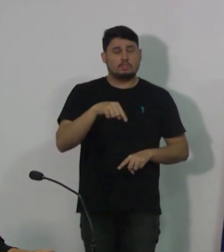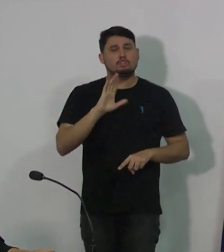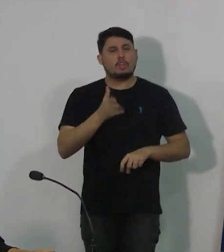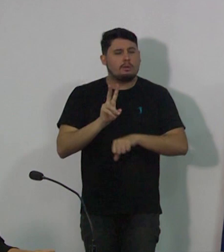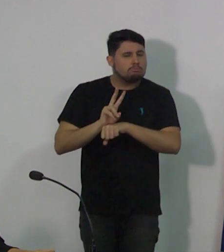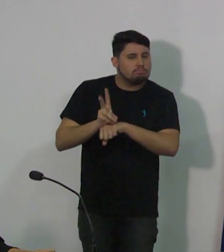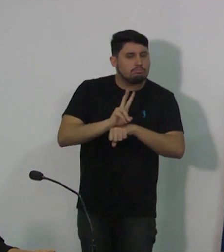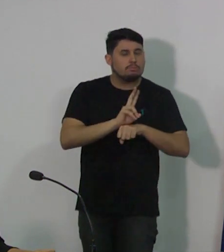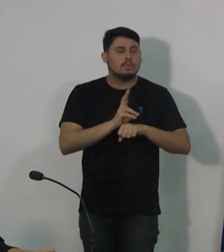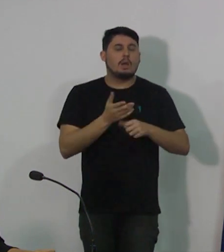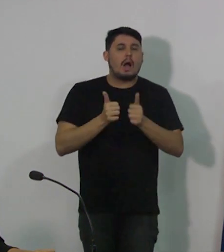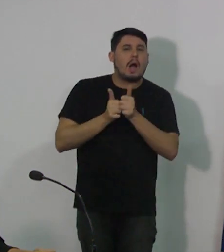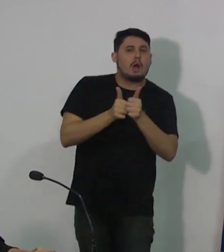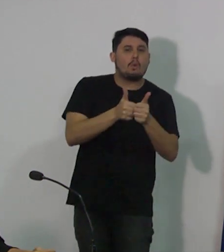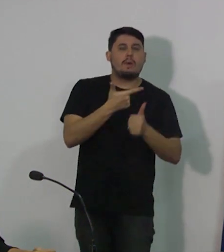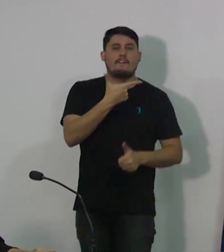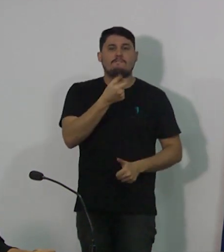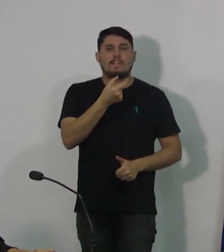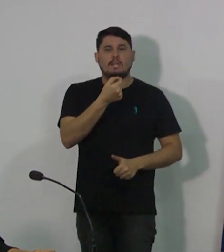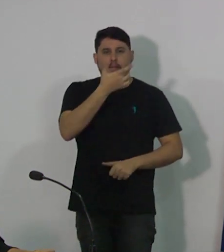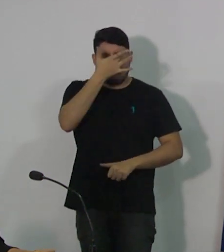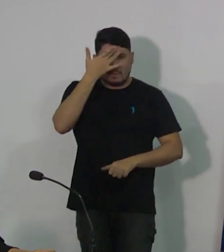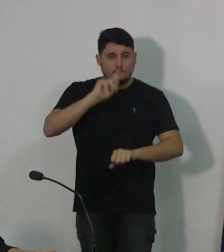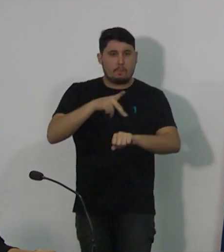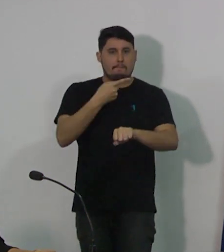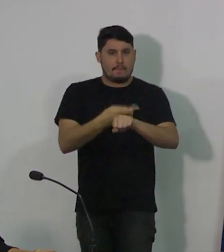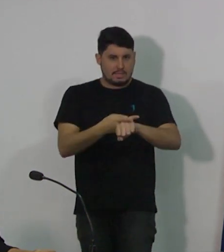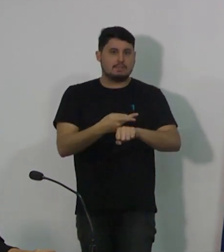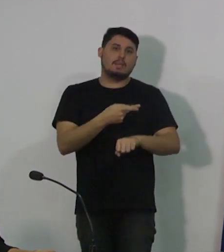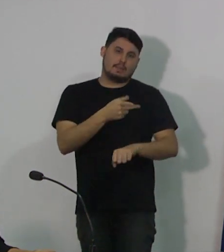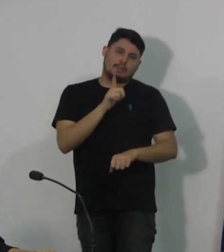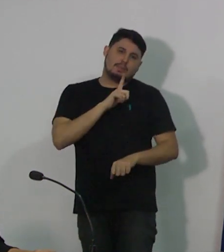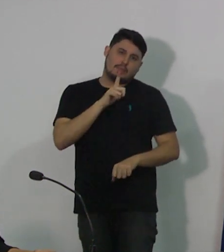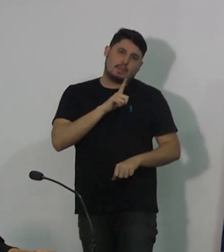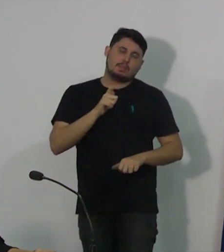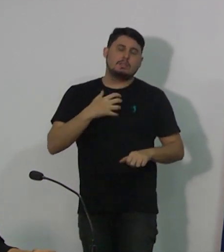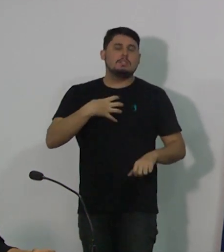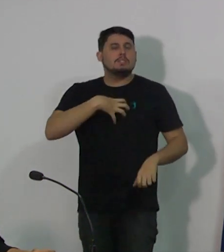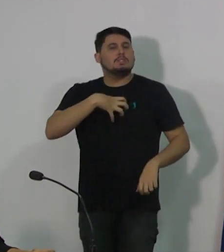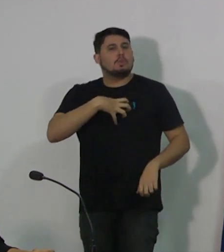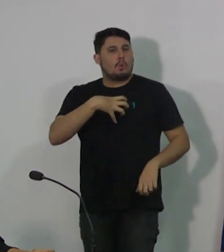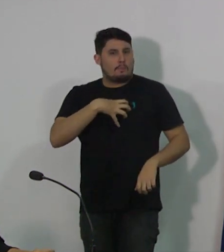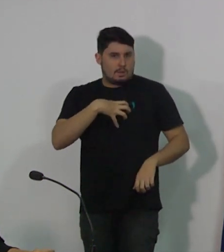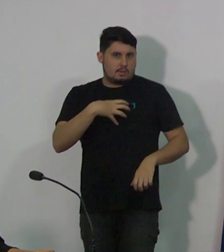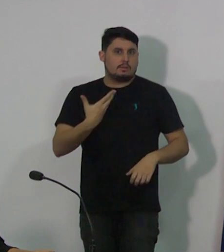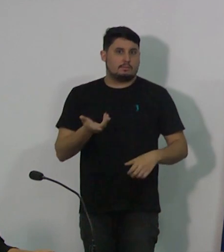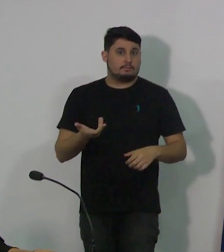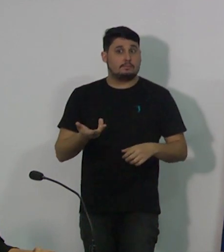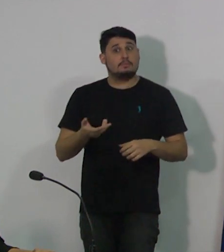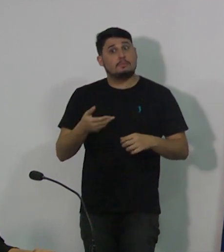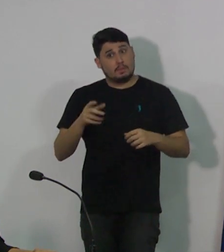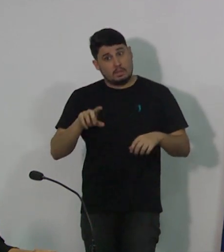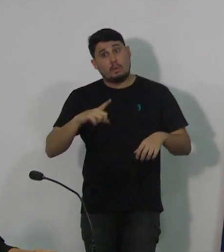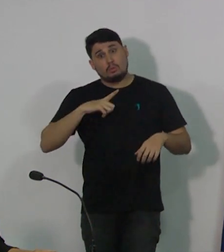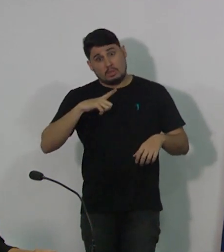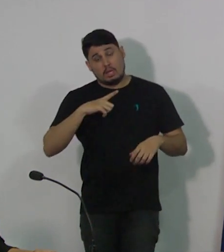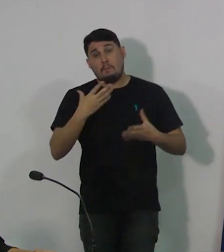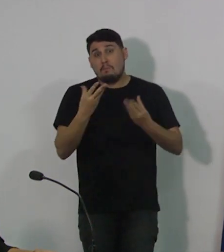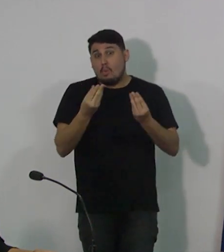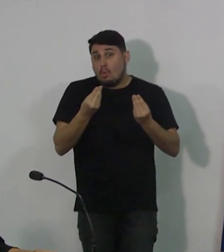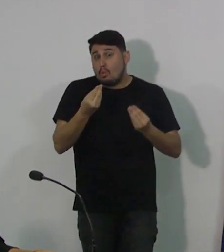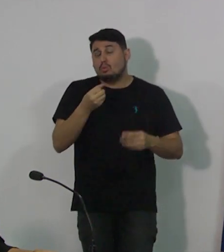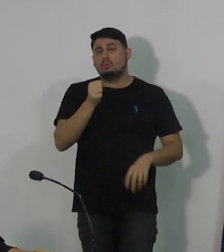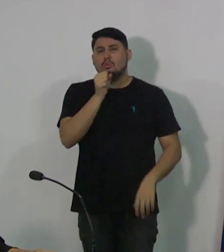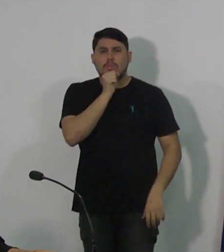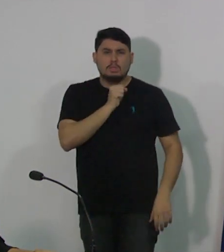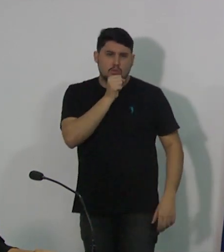monitorado em isolamento domiciliar. E outros que espontaneamente, por estarem apresentando sintomas, estão em isolamento. Além dos idosos, a gente tem muitos idosos pela